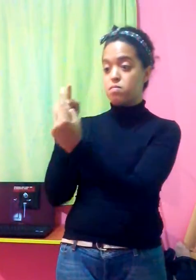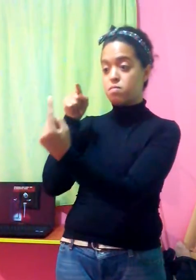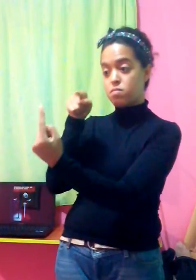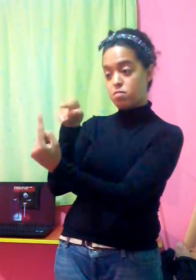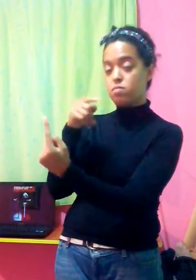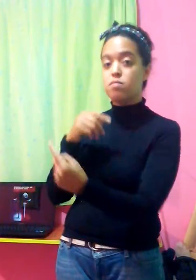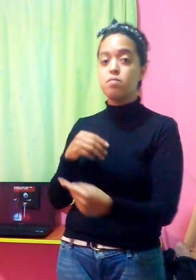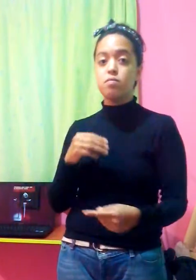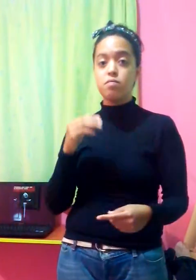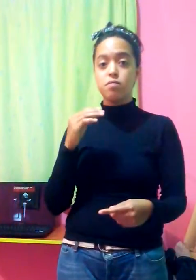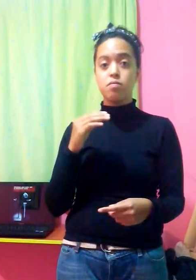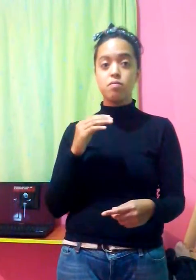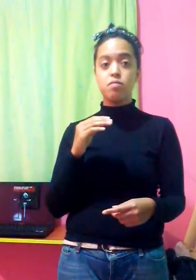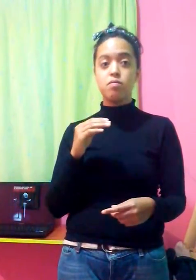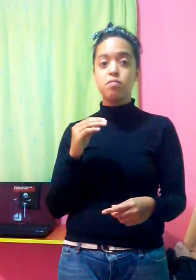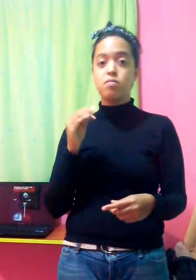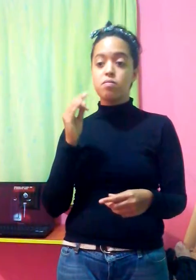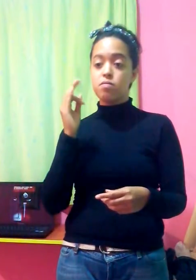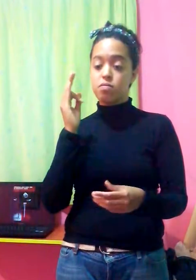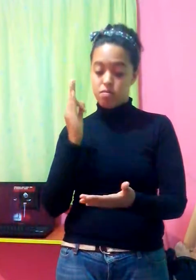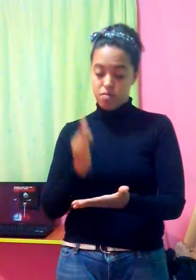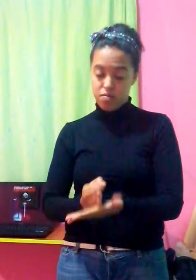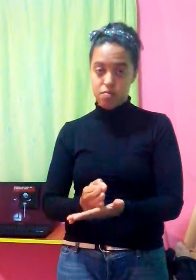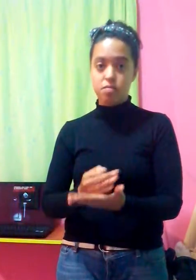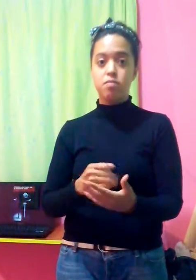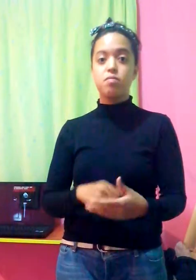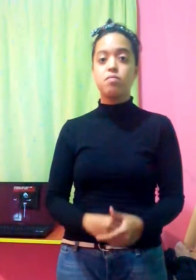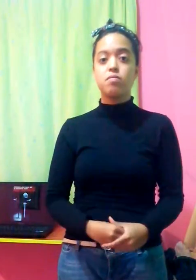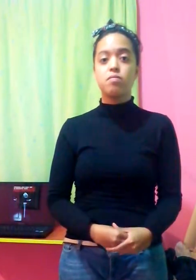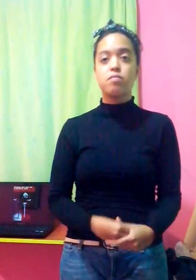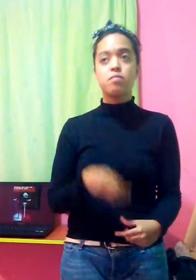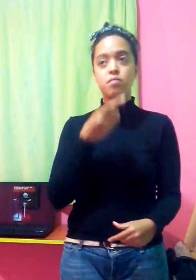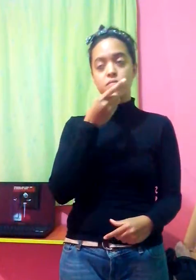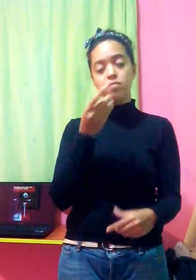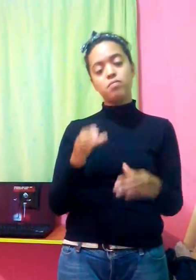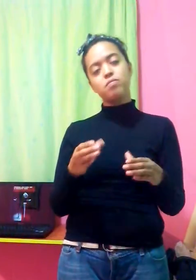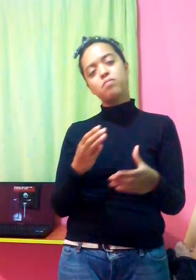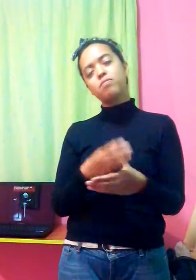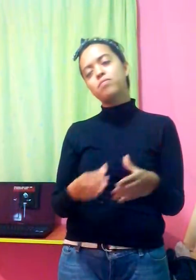una anécdota que yo recuerdo de mi infancia? ¿Me dejan? Bueno, nada más porque me insisten.